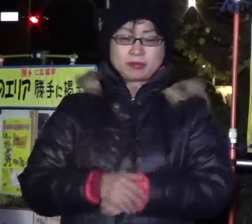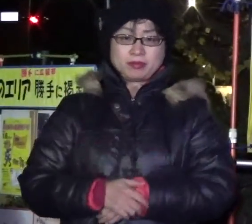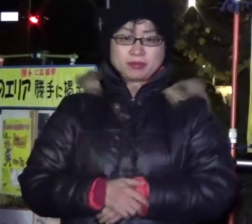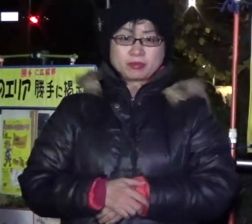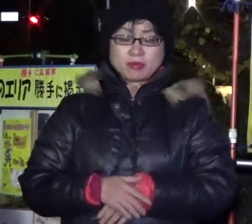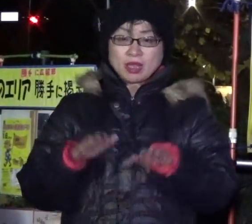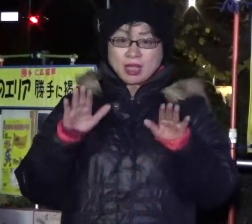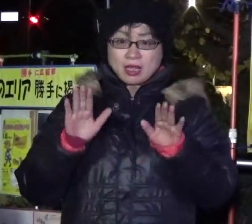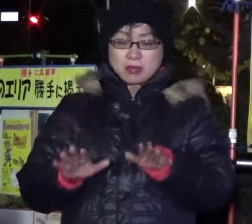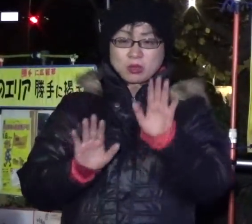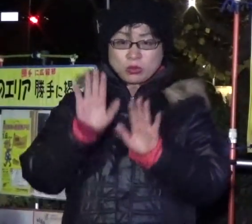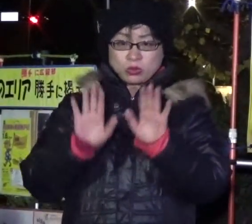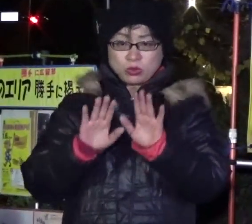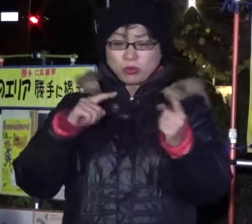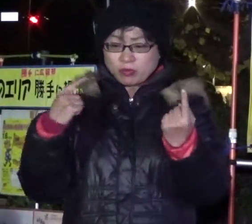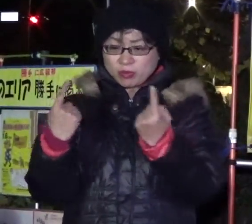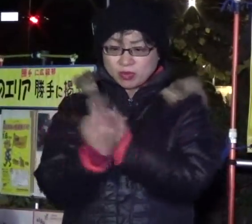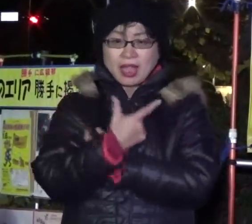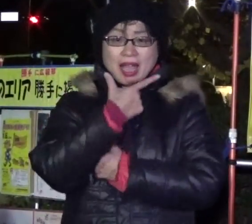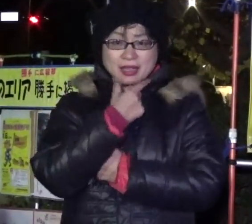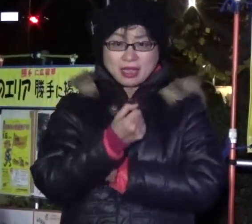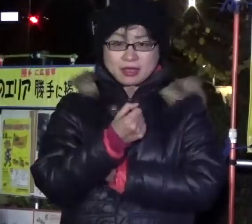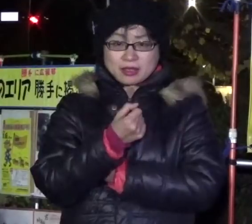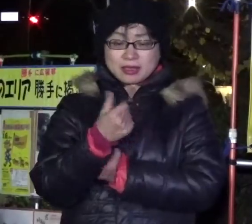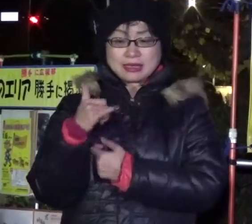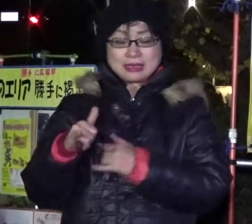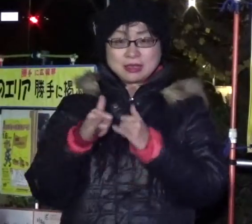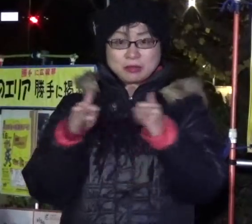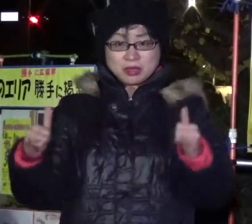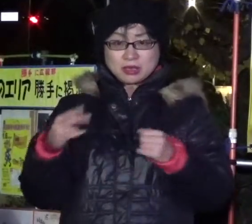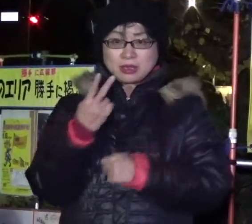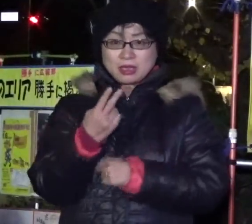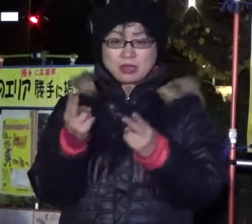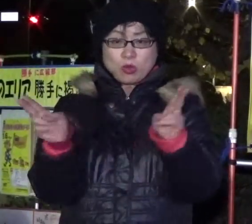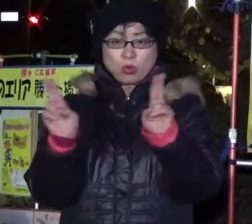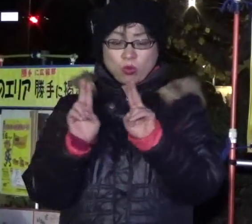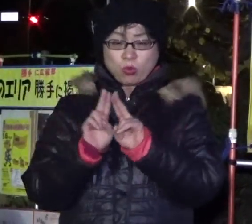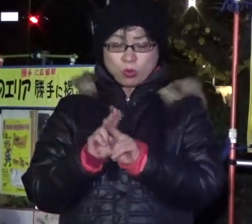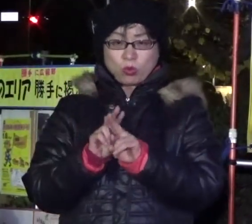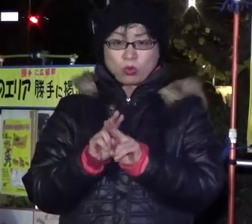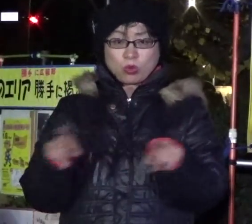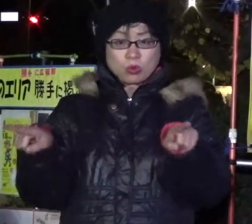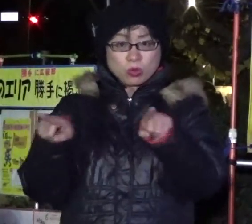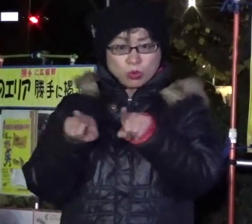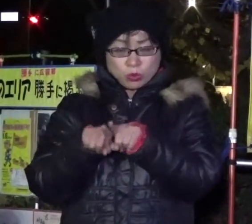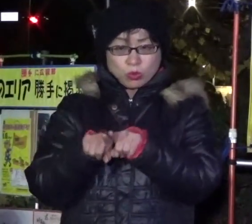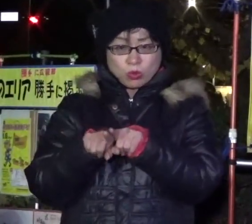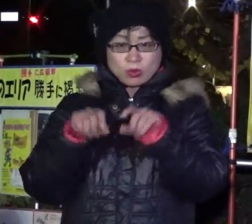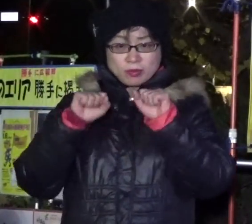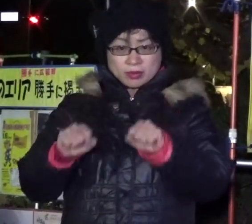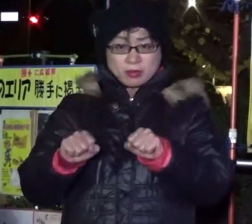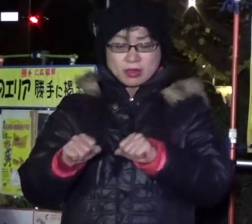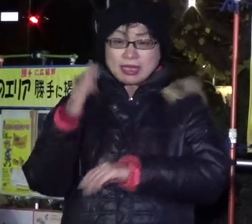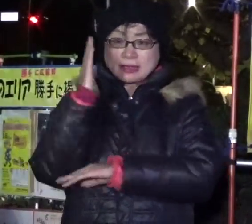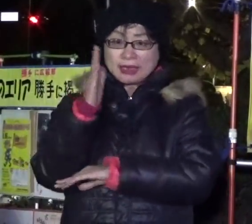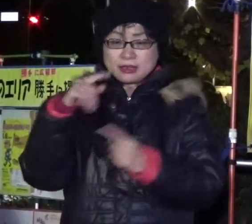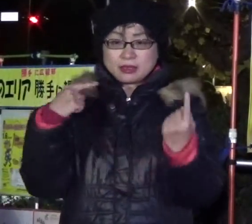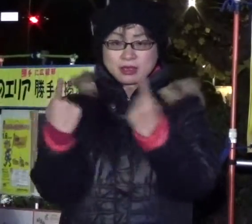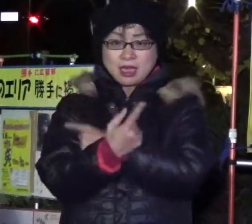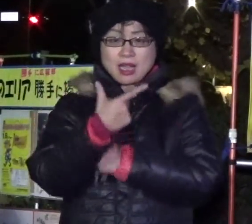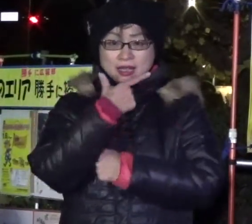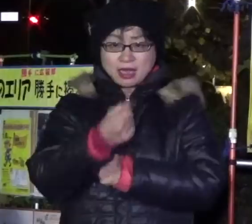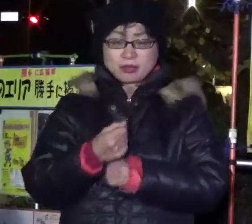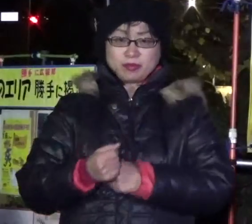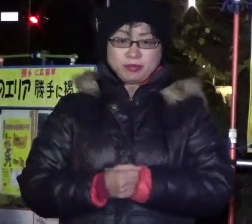何としても変えたい、市民と野党共闘を目指して本当にそれしか今の政権を変える手はないということでもって